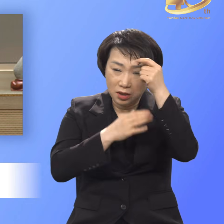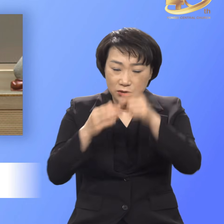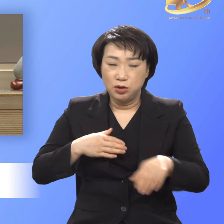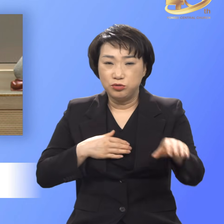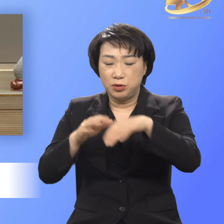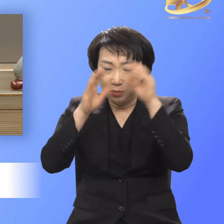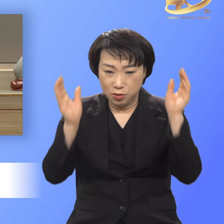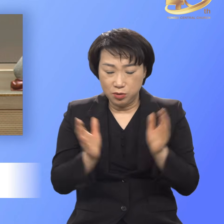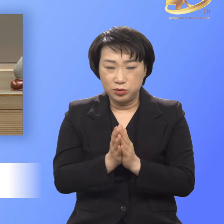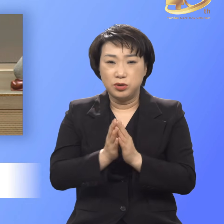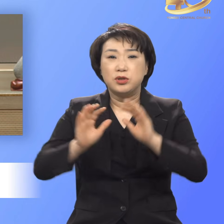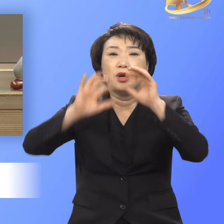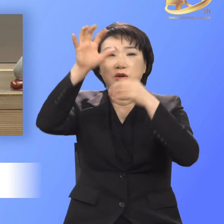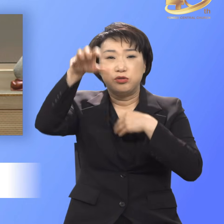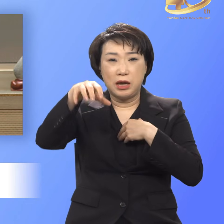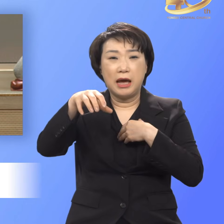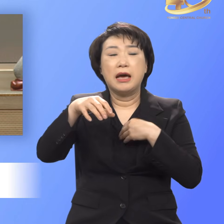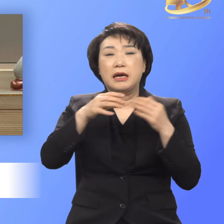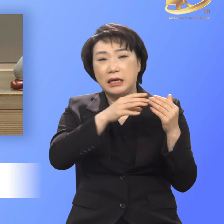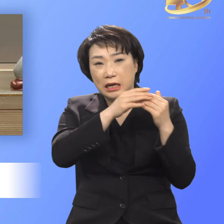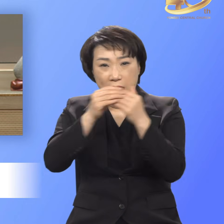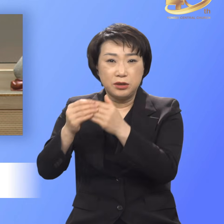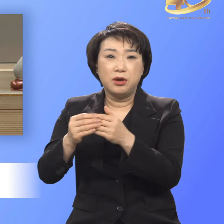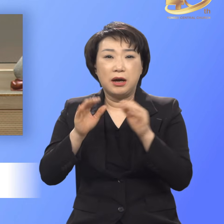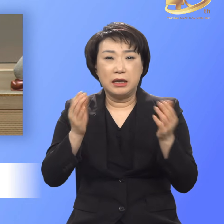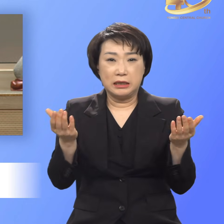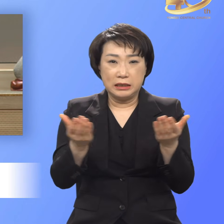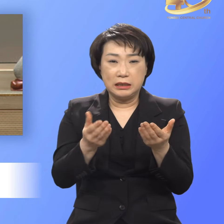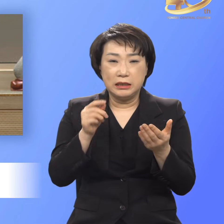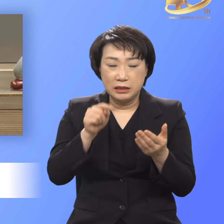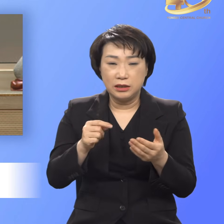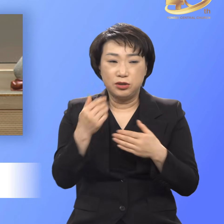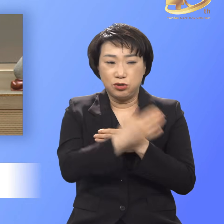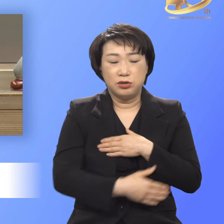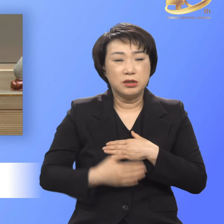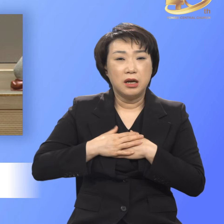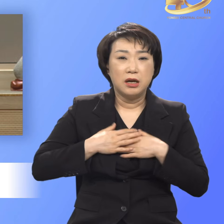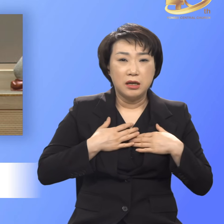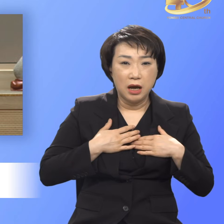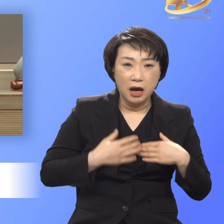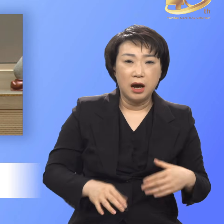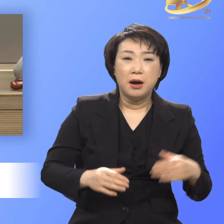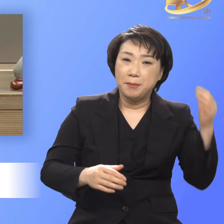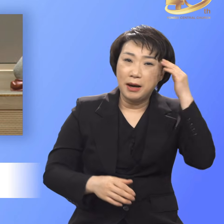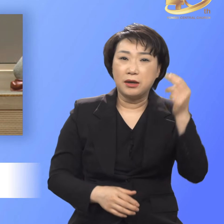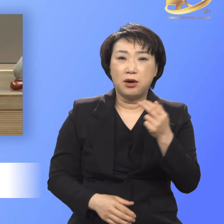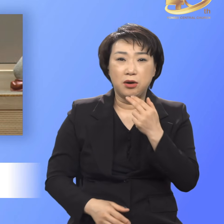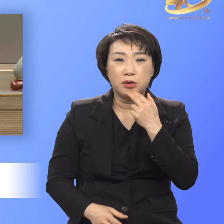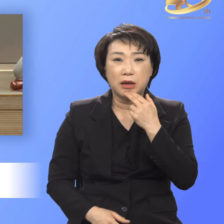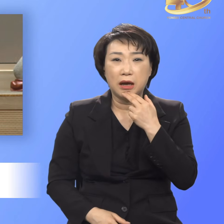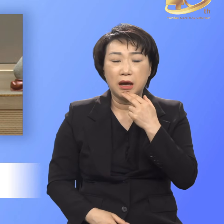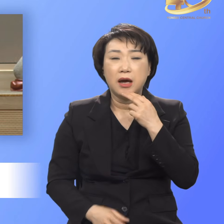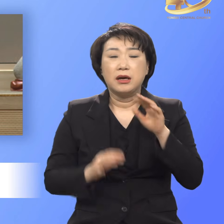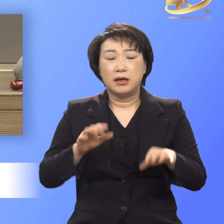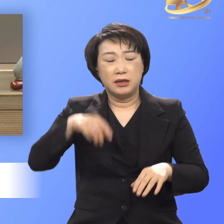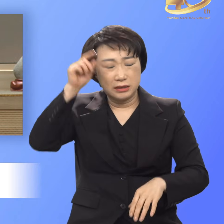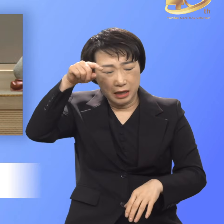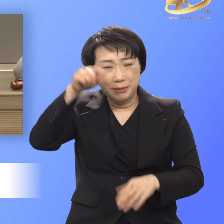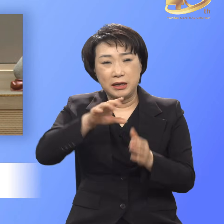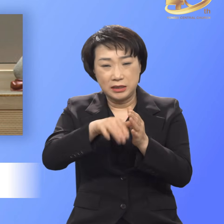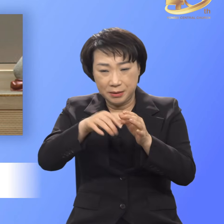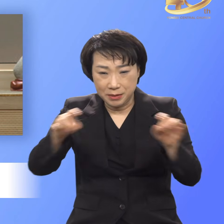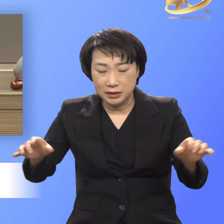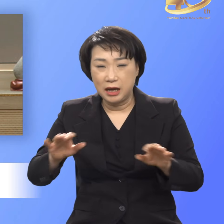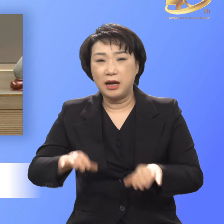사랑하는 연세가족들 천국까지 인도하여 내시는 그 일에 육신이 연약하여 방해되어지지 아니하도록 날마다